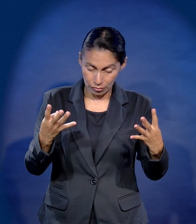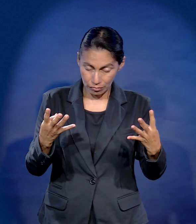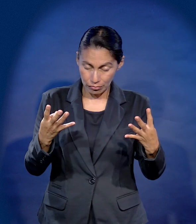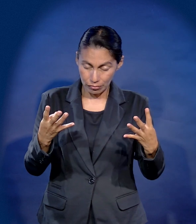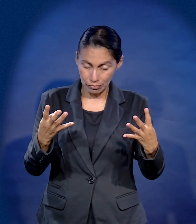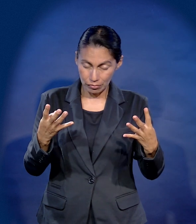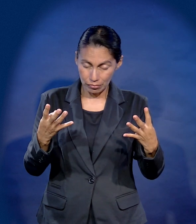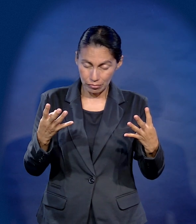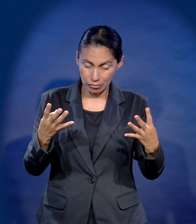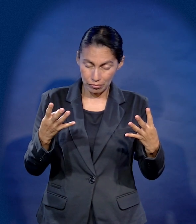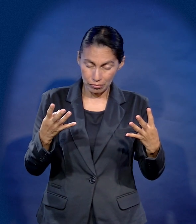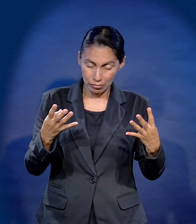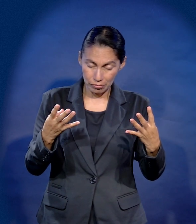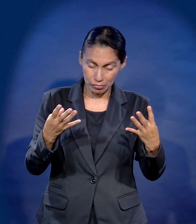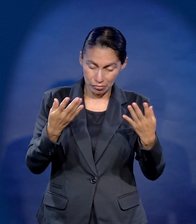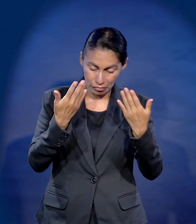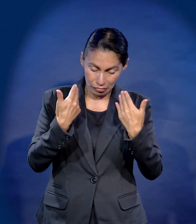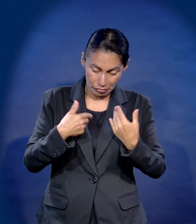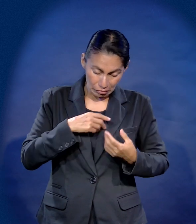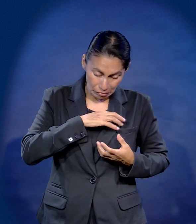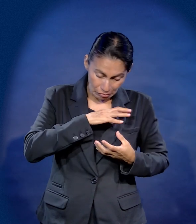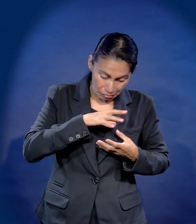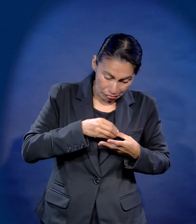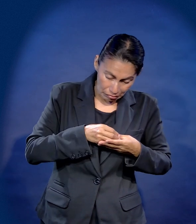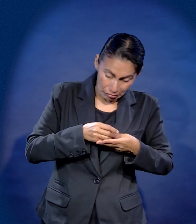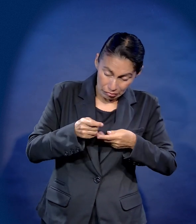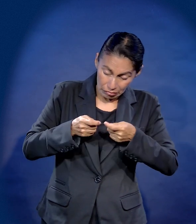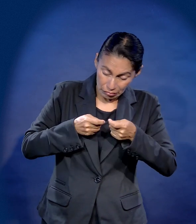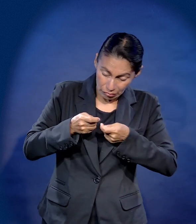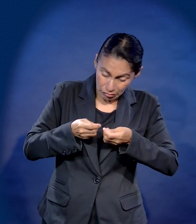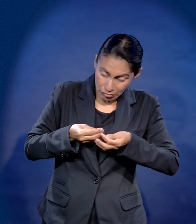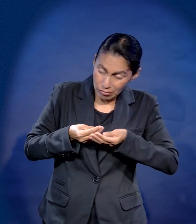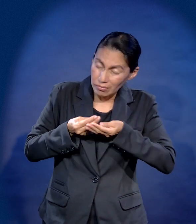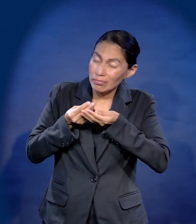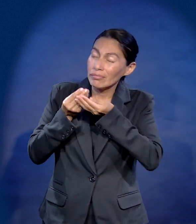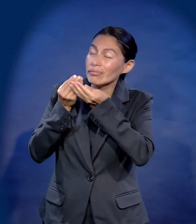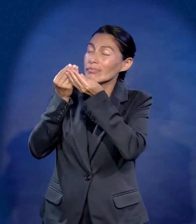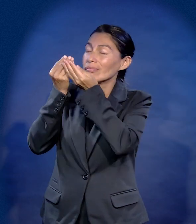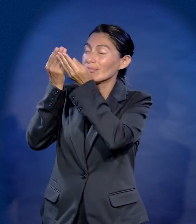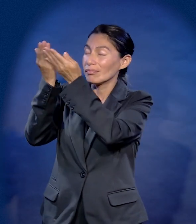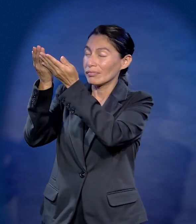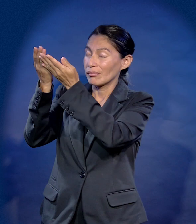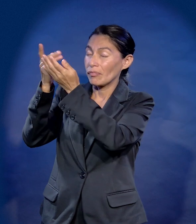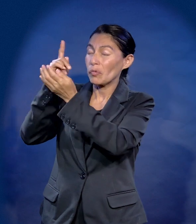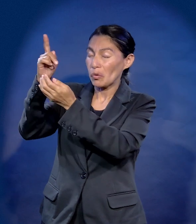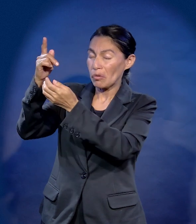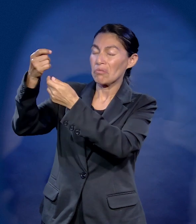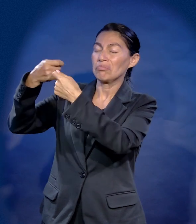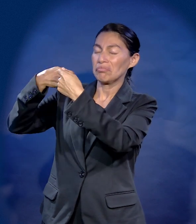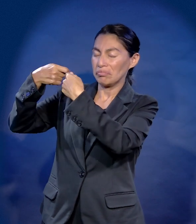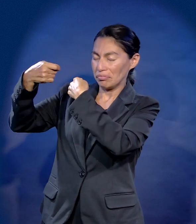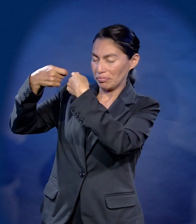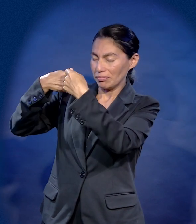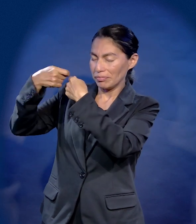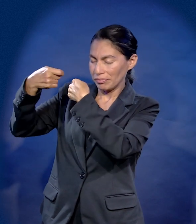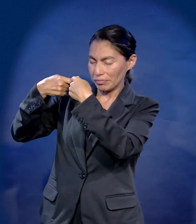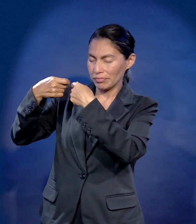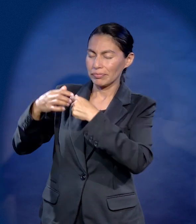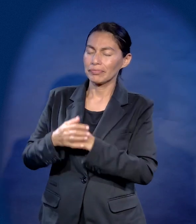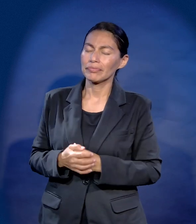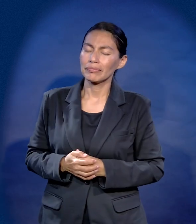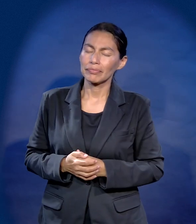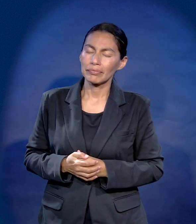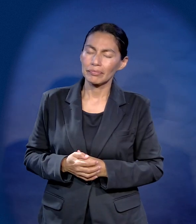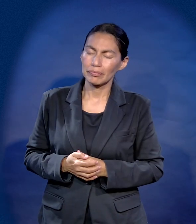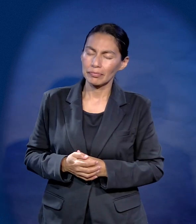personas. Porque hay personas. Que estamos soltando los mangos. Estamos soltando los mangos. Para que tú tomes el control de